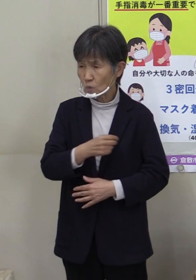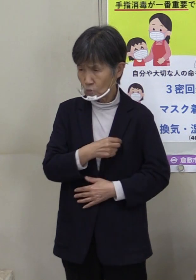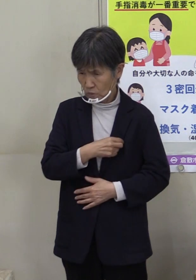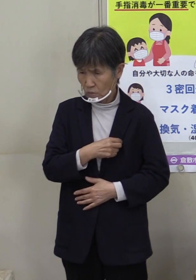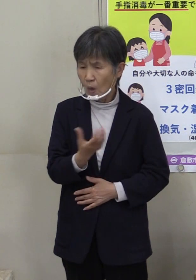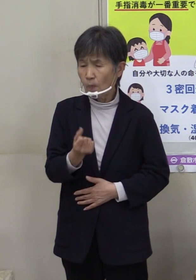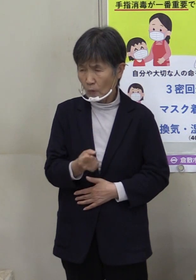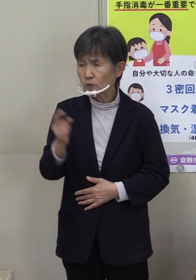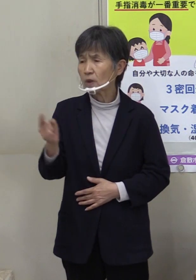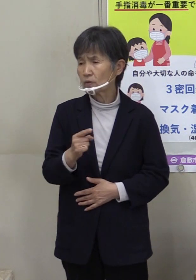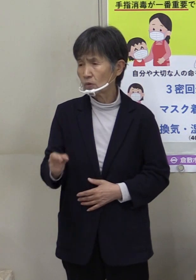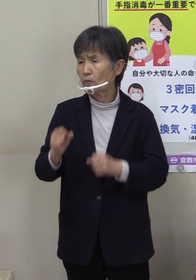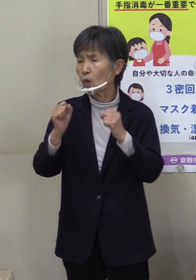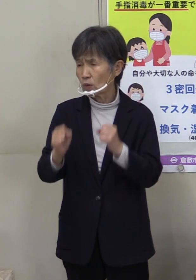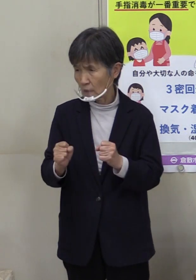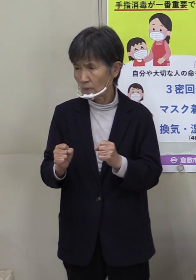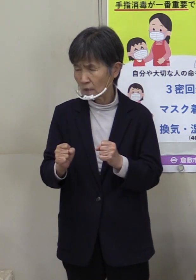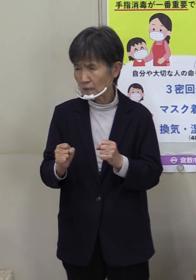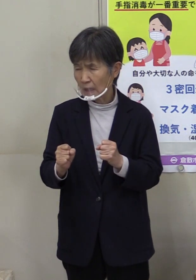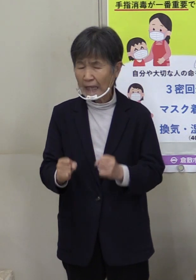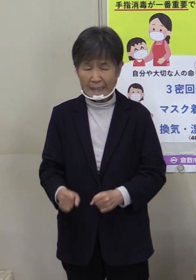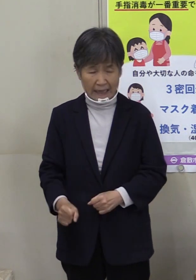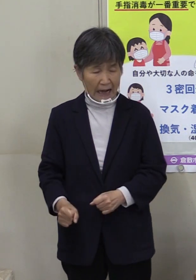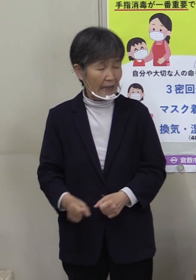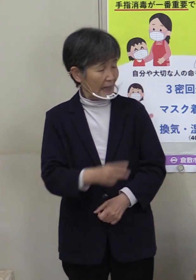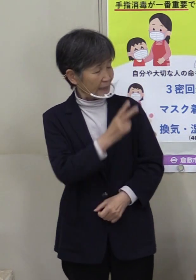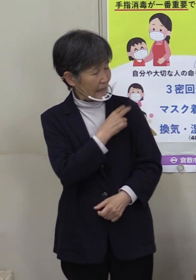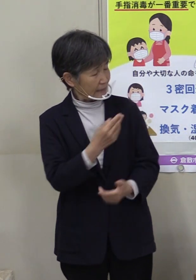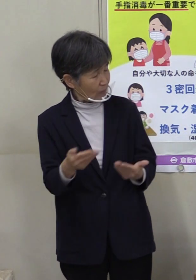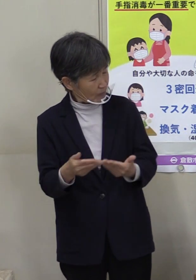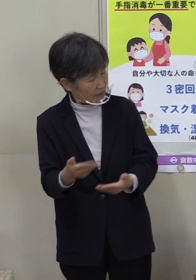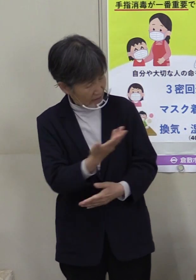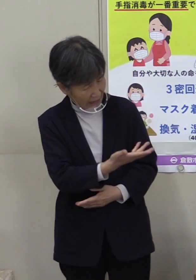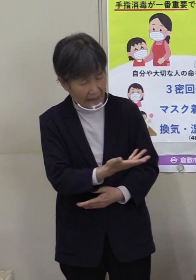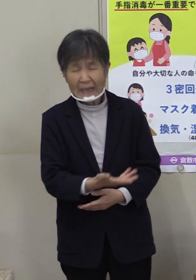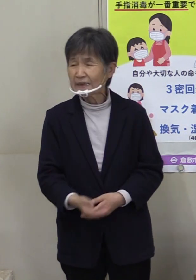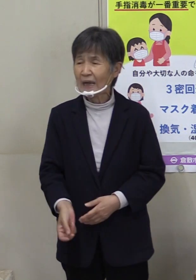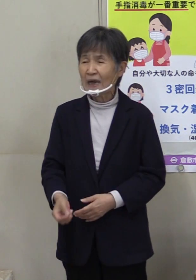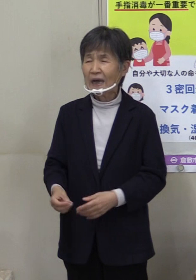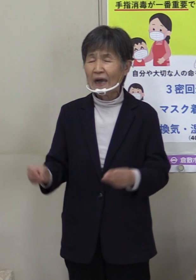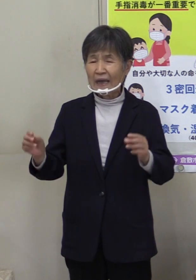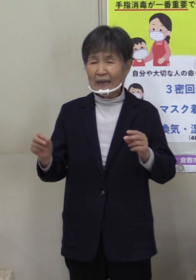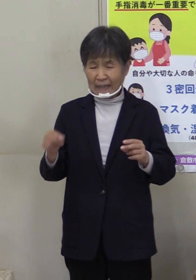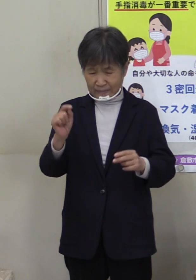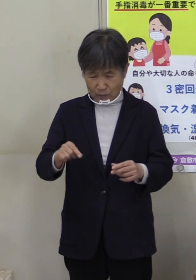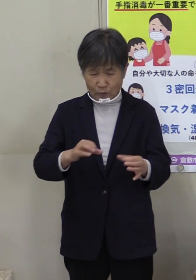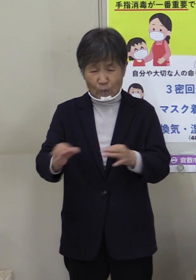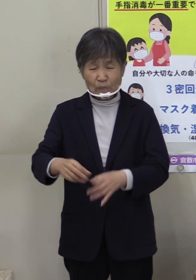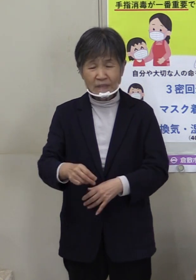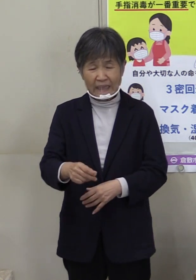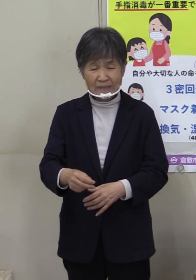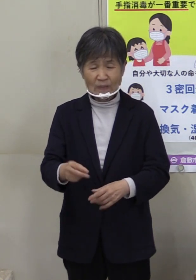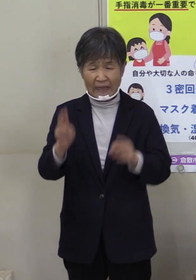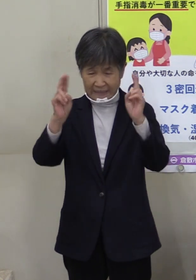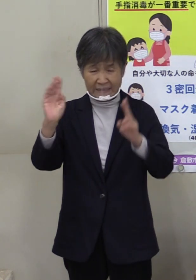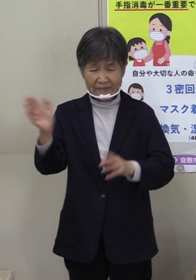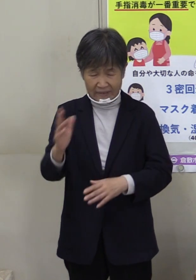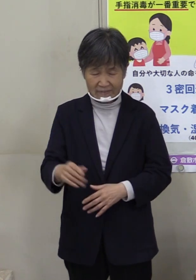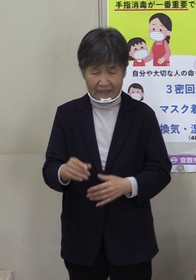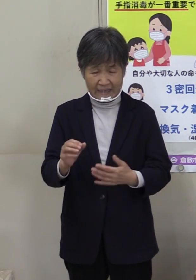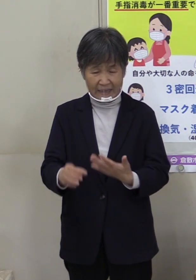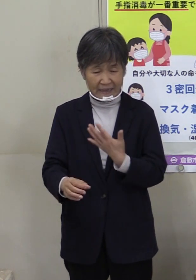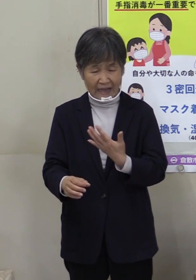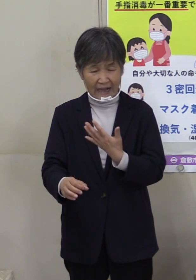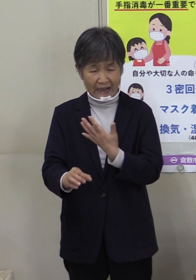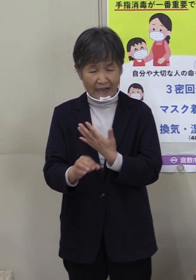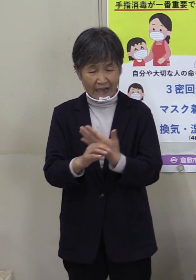という方も中にはいらっしゃいます。 兼業するということですか。 はい、そうでございます。 他だから会社員と勤めながらアルバイトで行っているということです。 はい。 その場合、勤